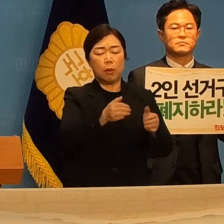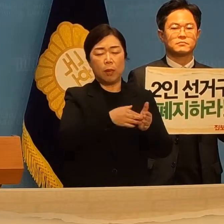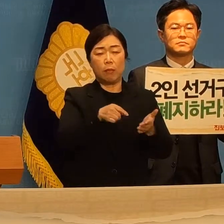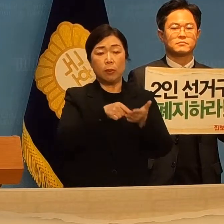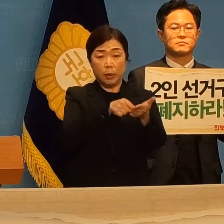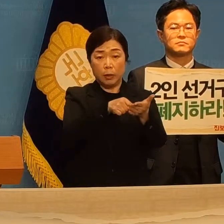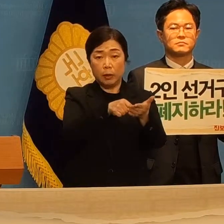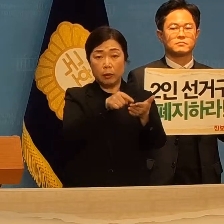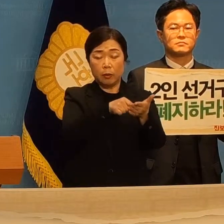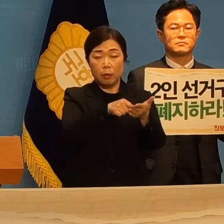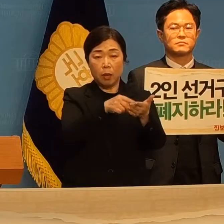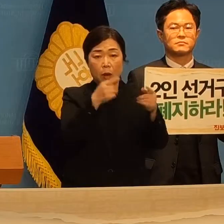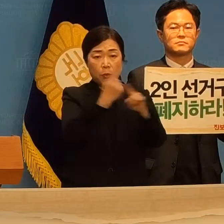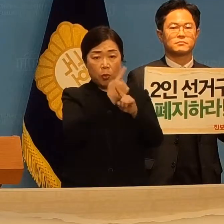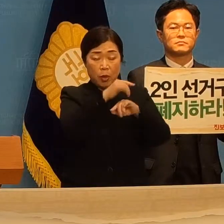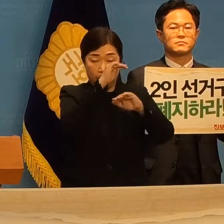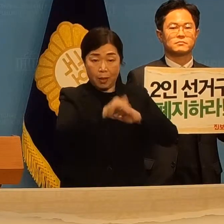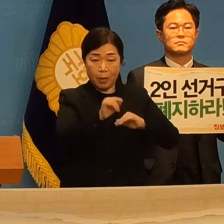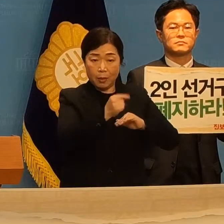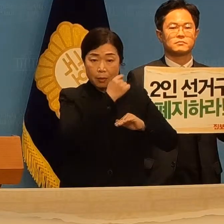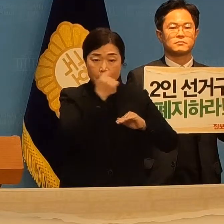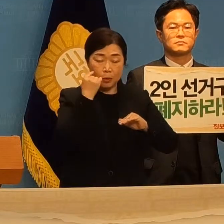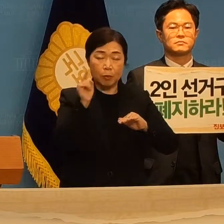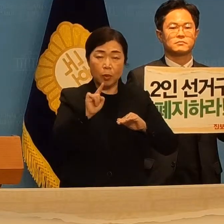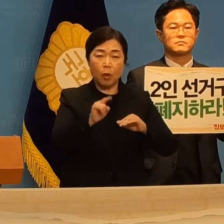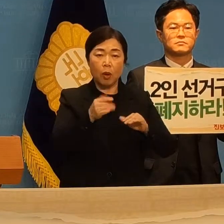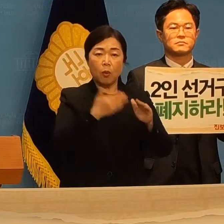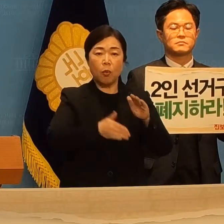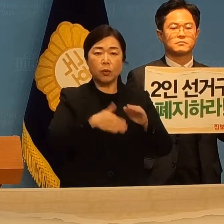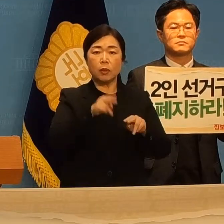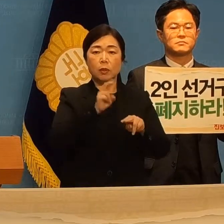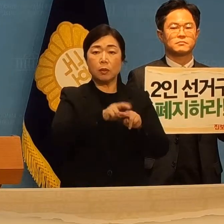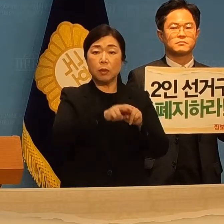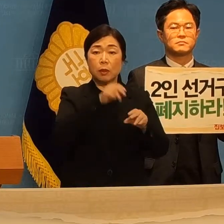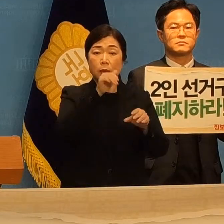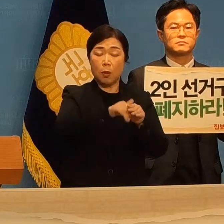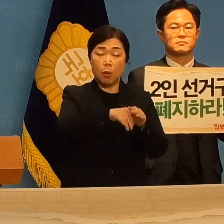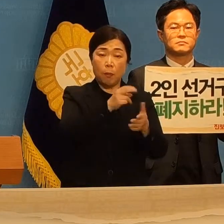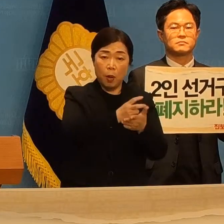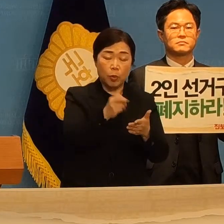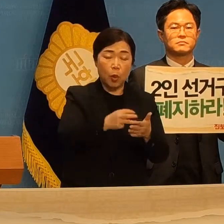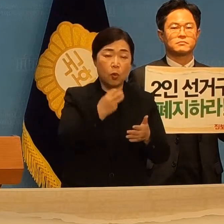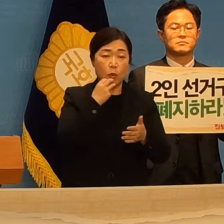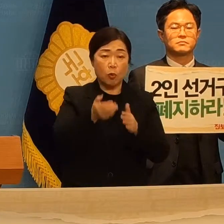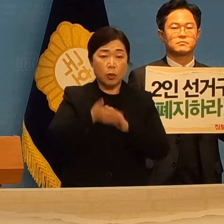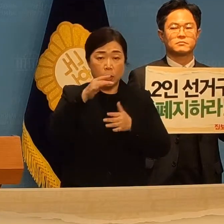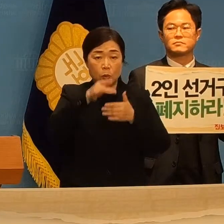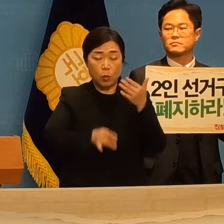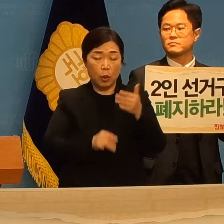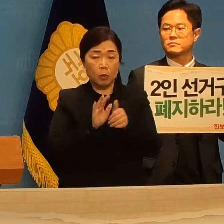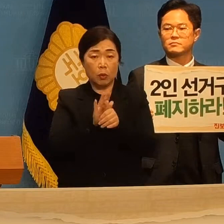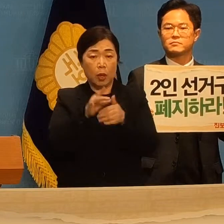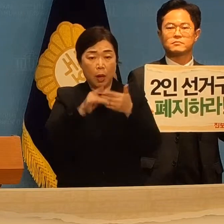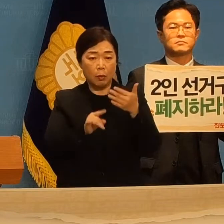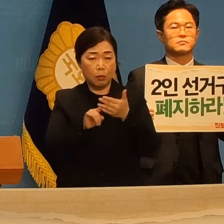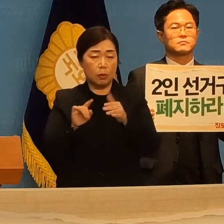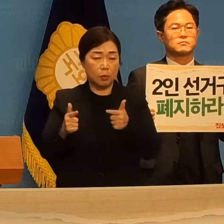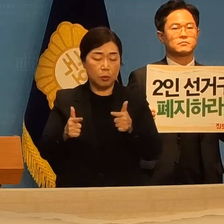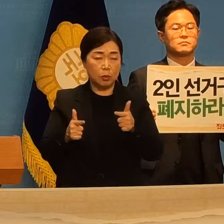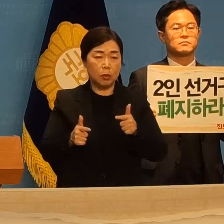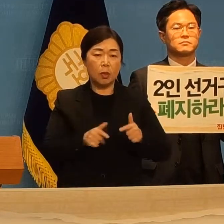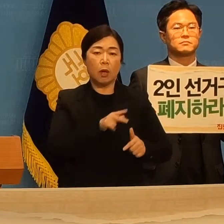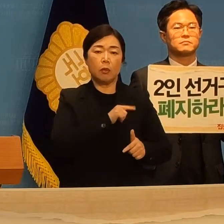결국 이 변경안의 근거는 공직선거법도 서울시 조례안도 아닙니다. 한